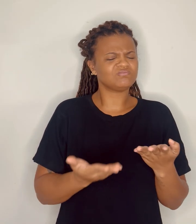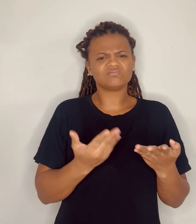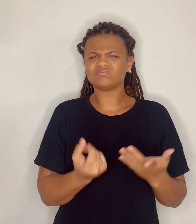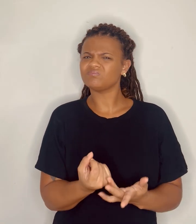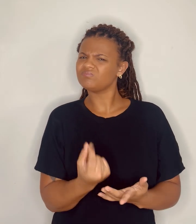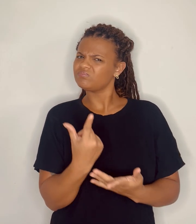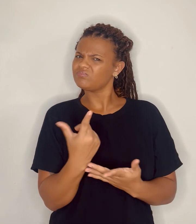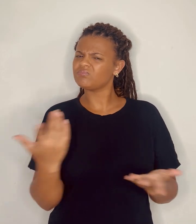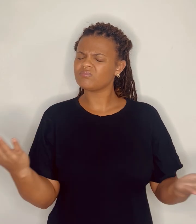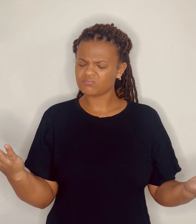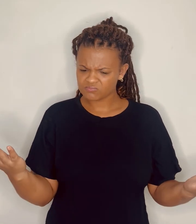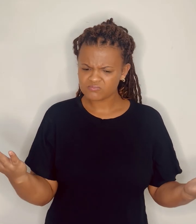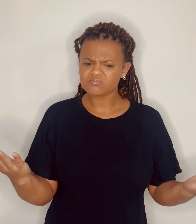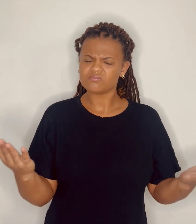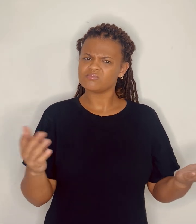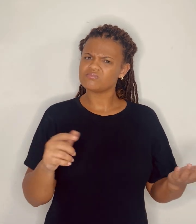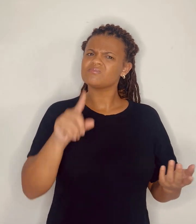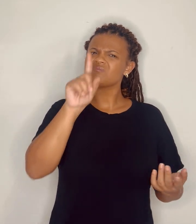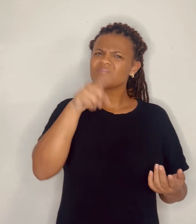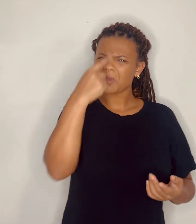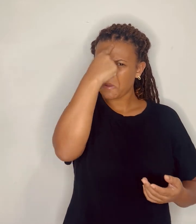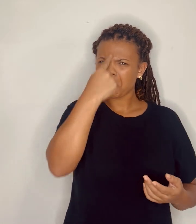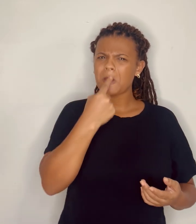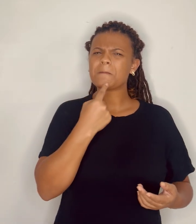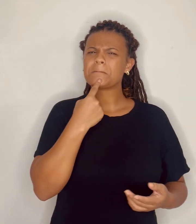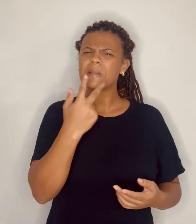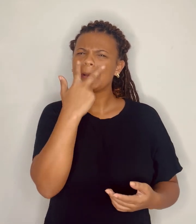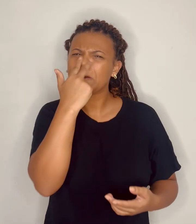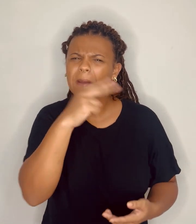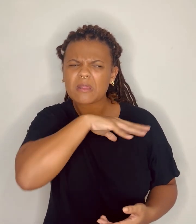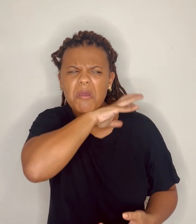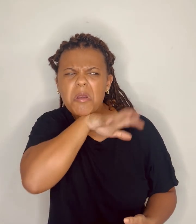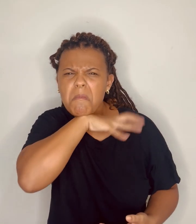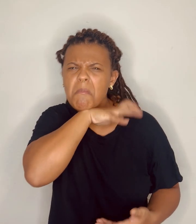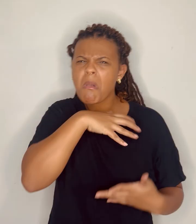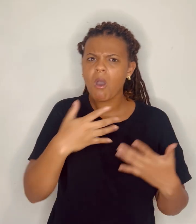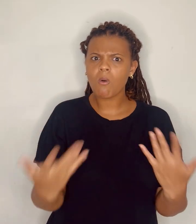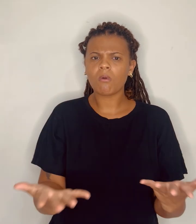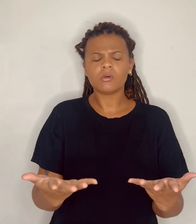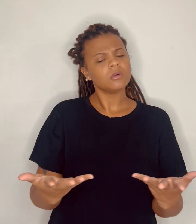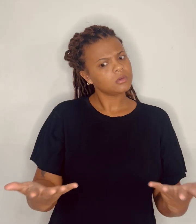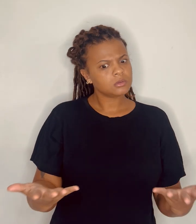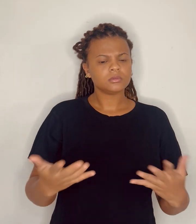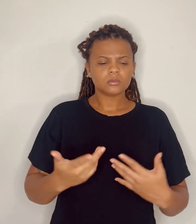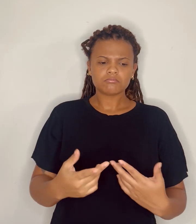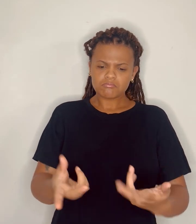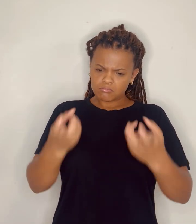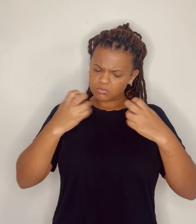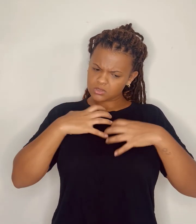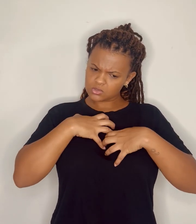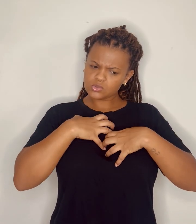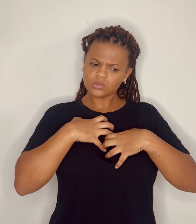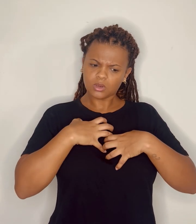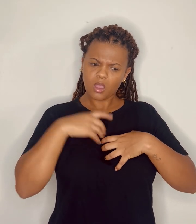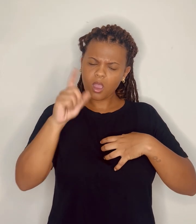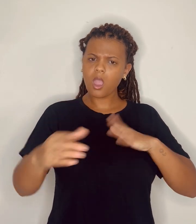tortos, uma imagem inclusive um pouco tanto animalesca. E é nesse exercício que veio a nossa proposta de